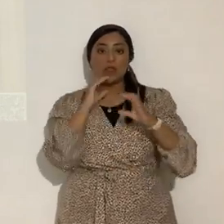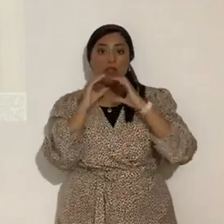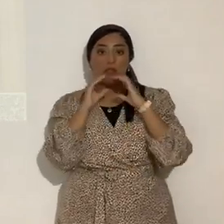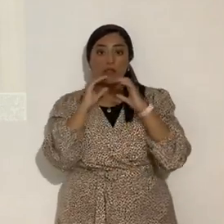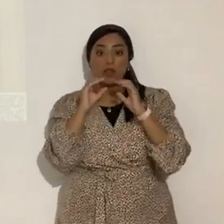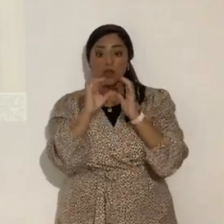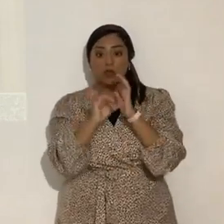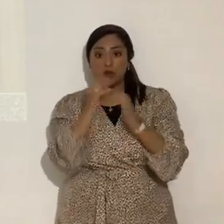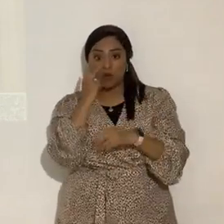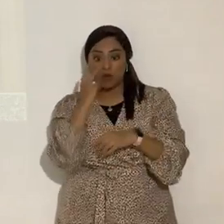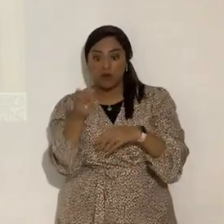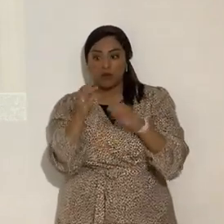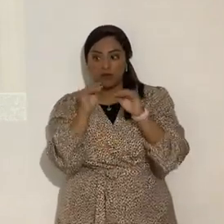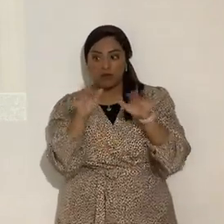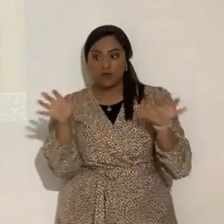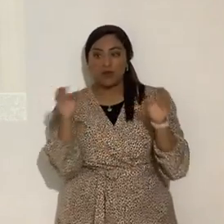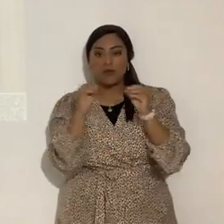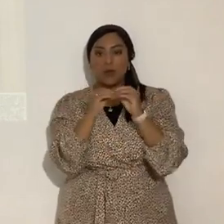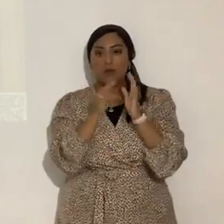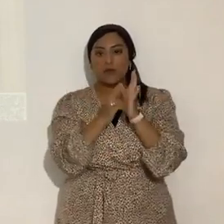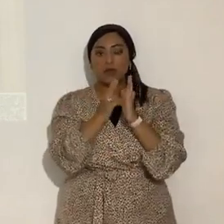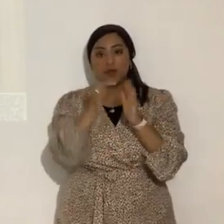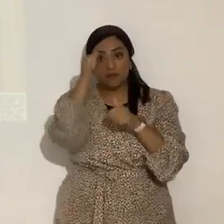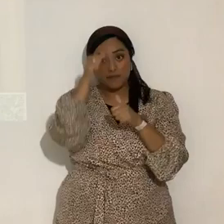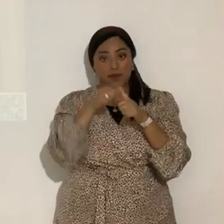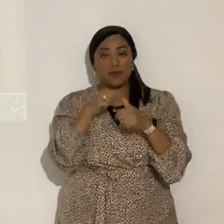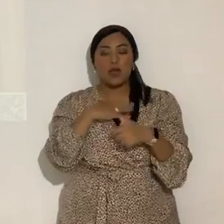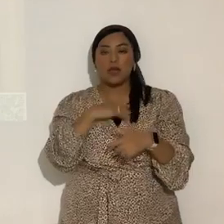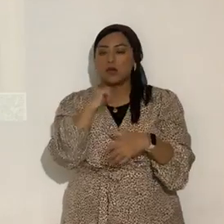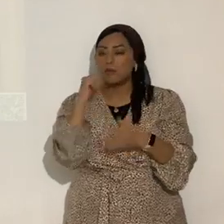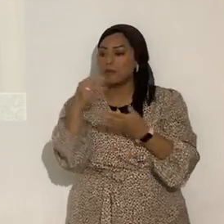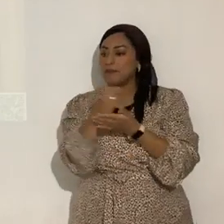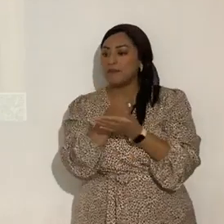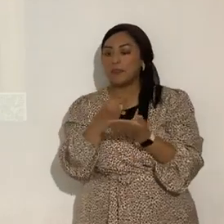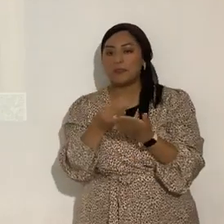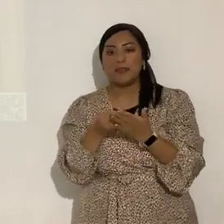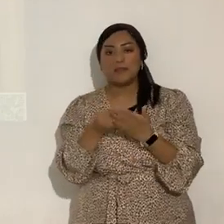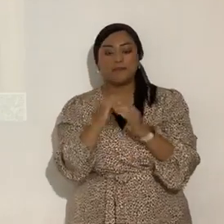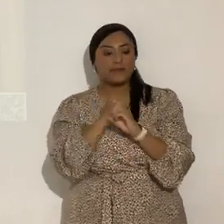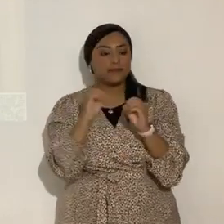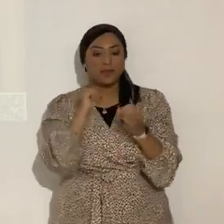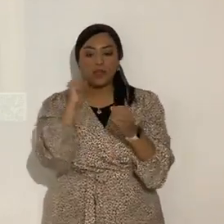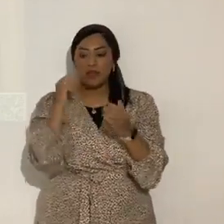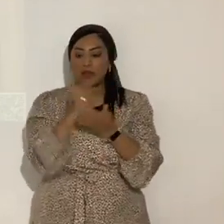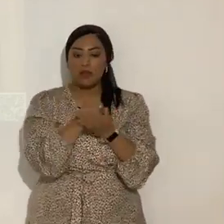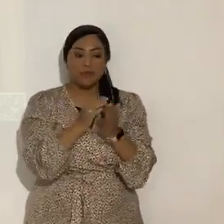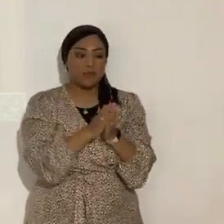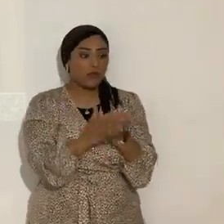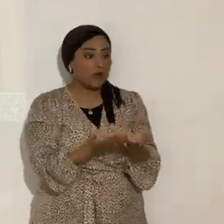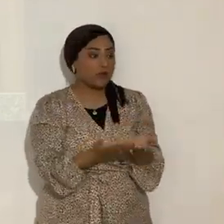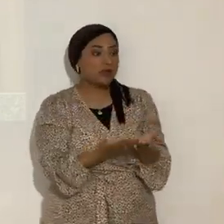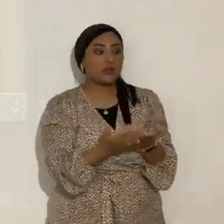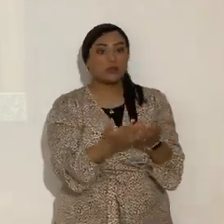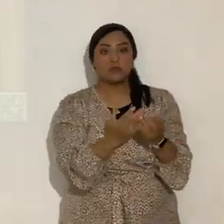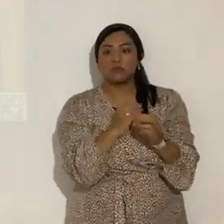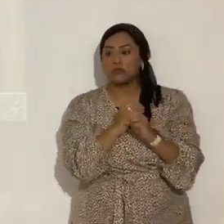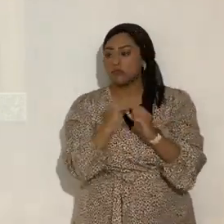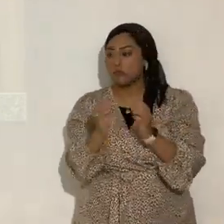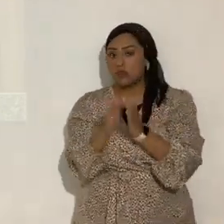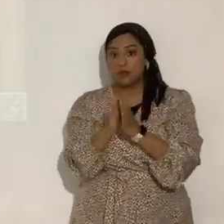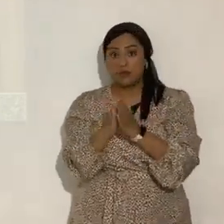toma en cuenta YouTube para recomendar el video. Recuerden, yo no monetizo los videos, no monetizo los libros, no monetizo la revista.